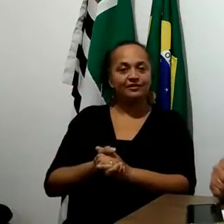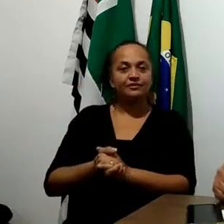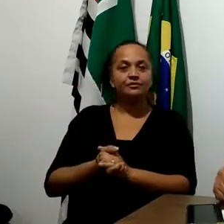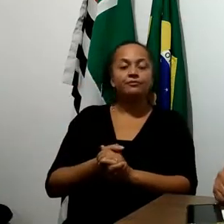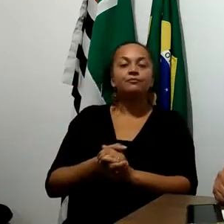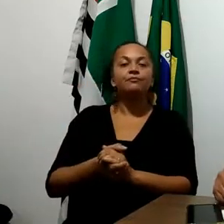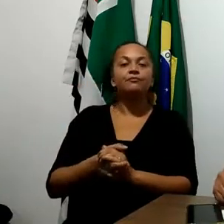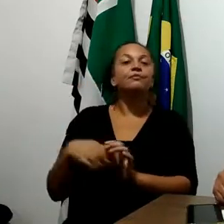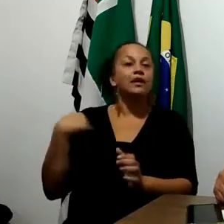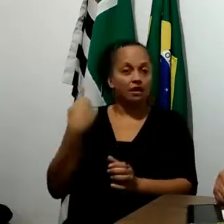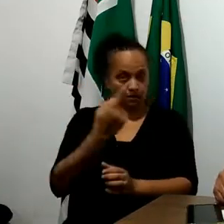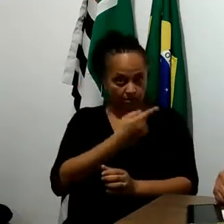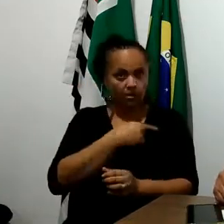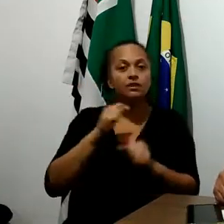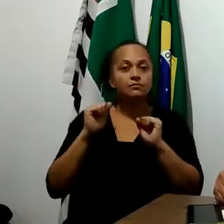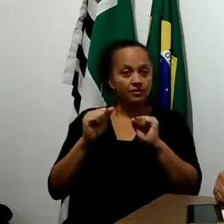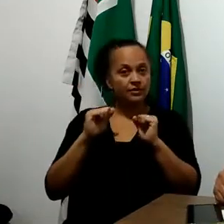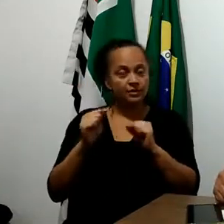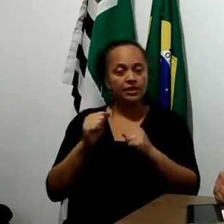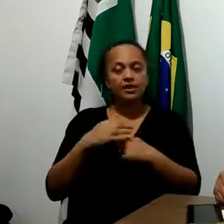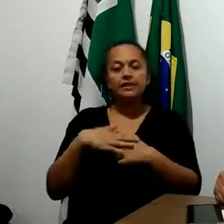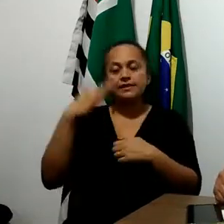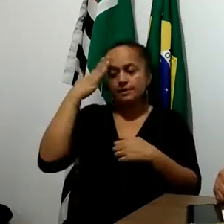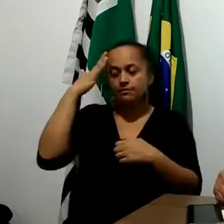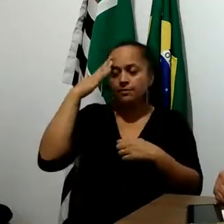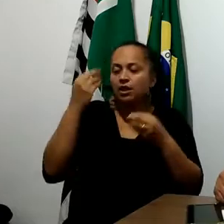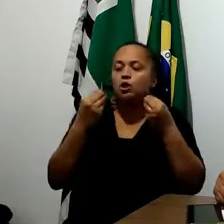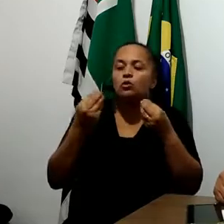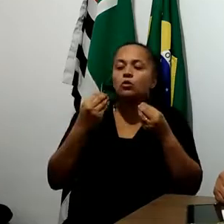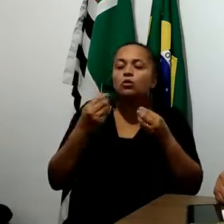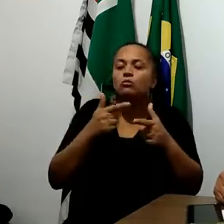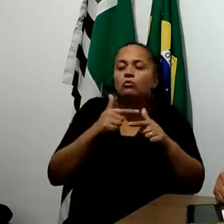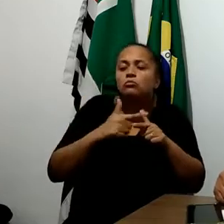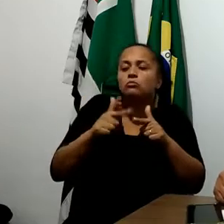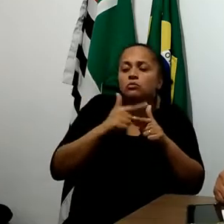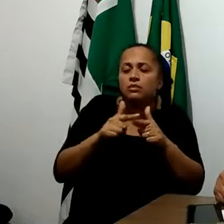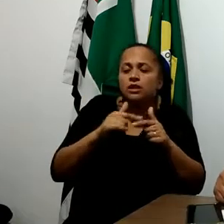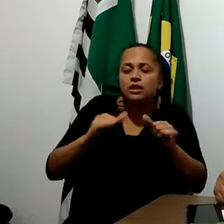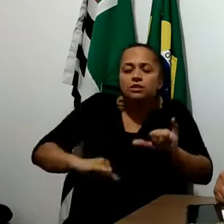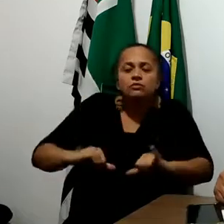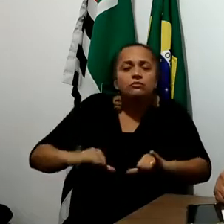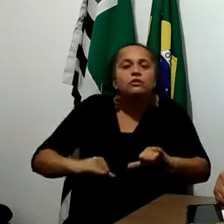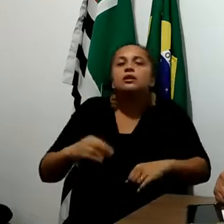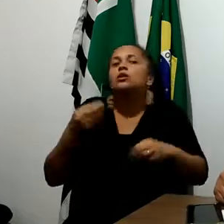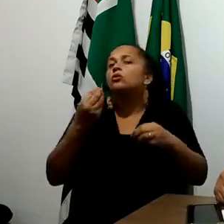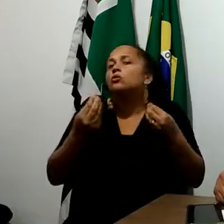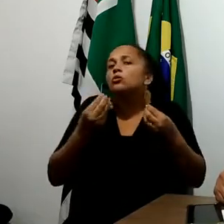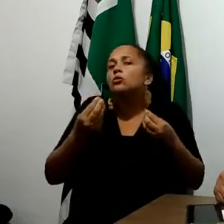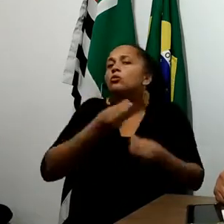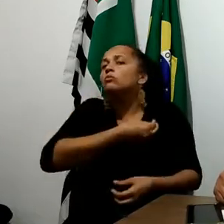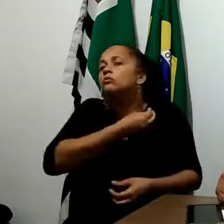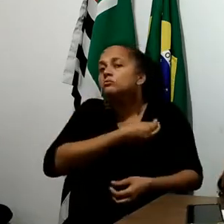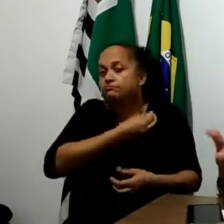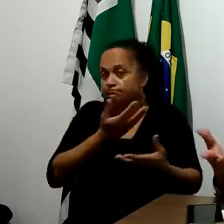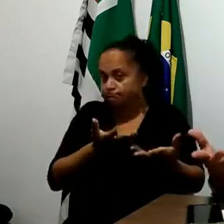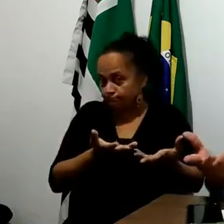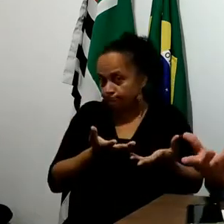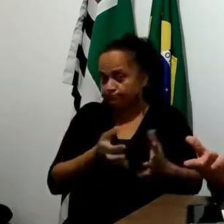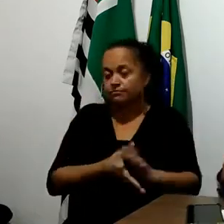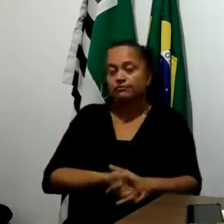lidar com os nossos próprios problemas, a situação, que não são poucas, são muitas.